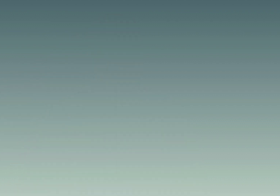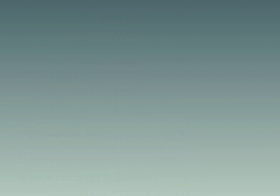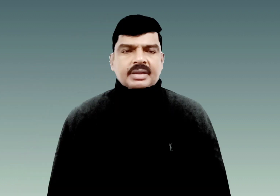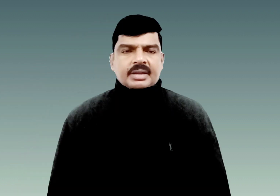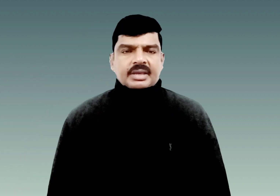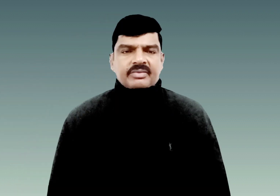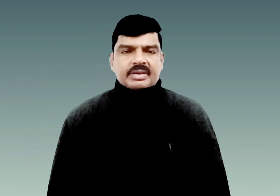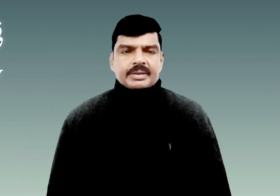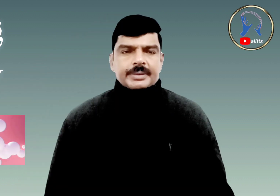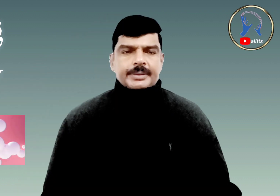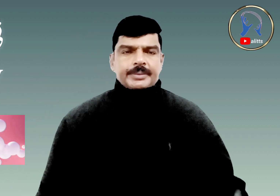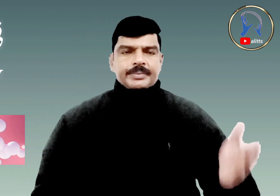टीवी,